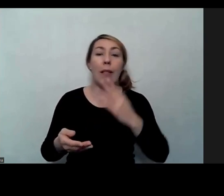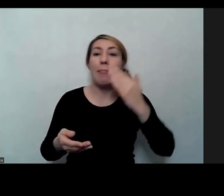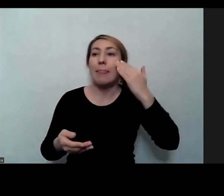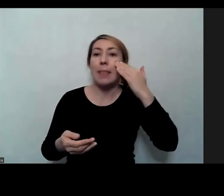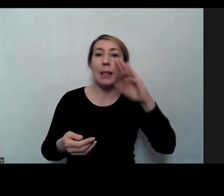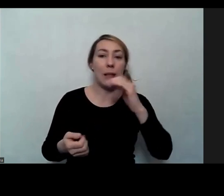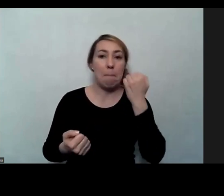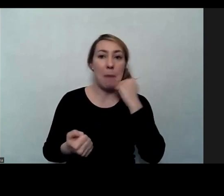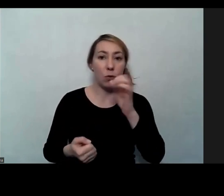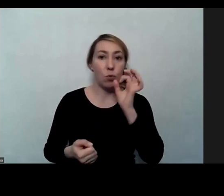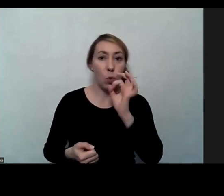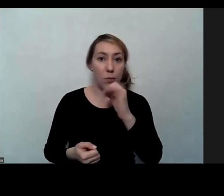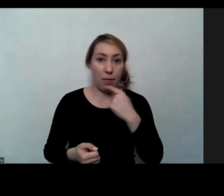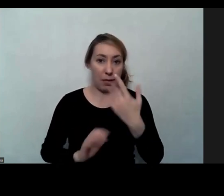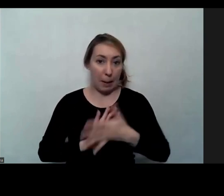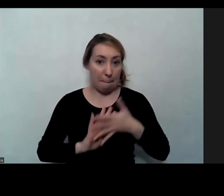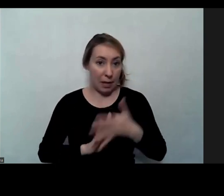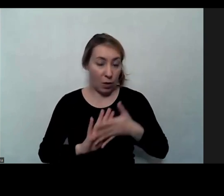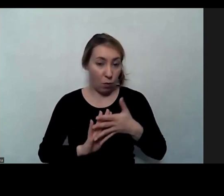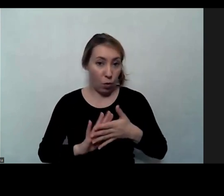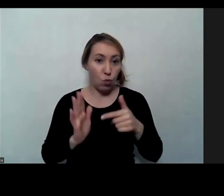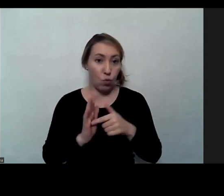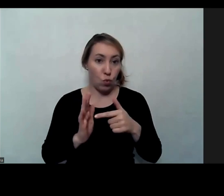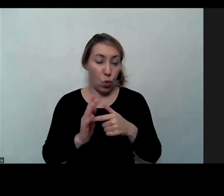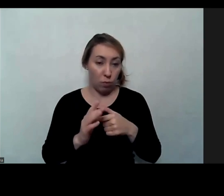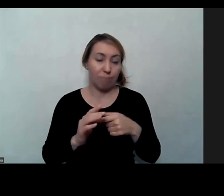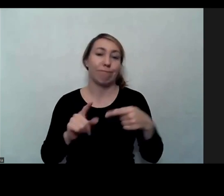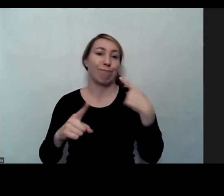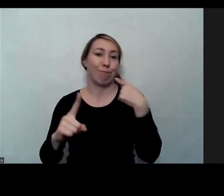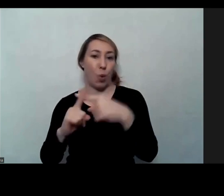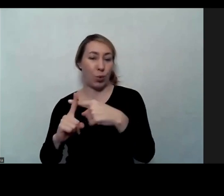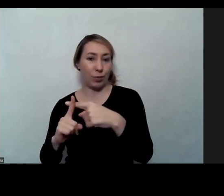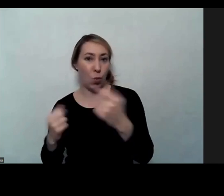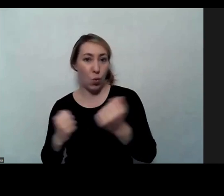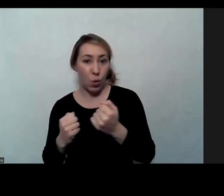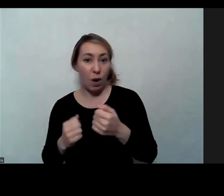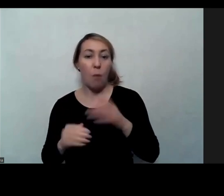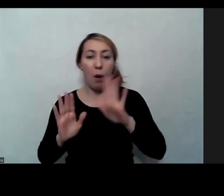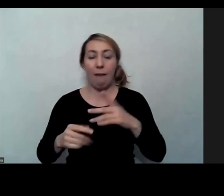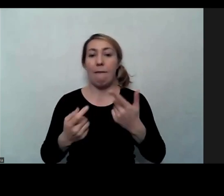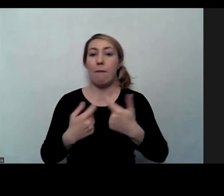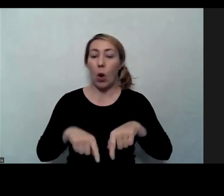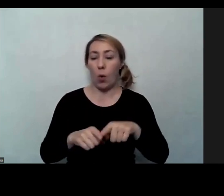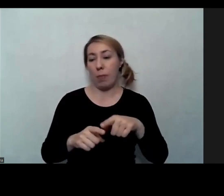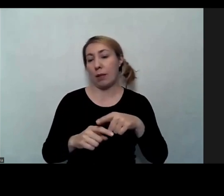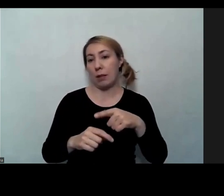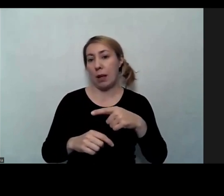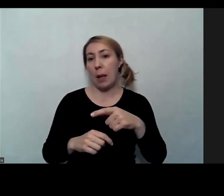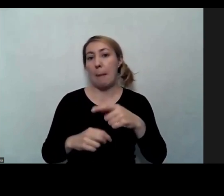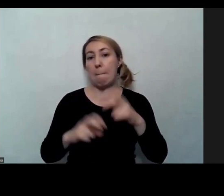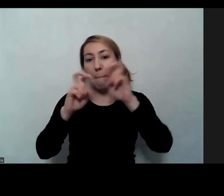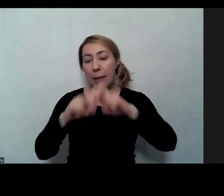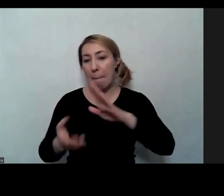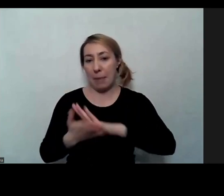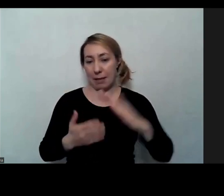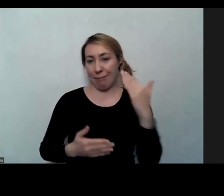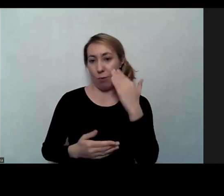bardzo dobrze języka migowego. To jest bardzo dużym atutem, czyli można przeprowadzić badanie bez znajomości języka